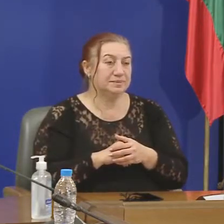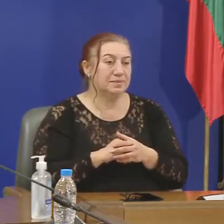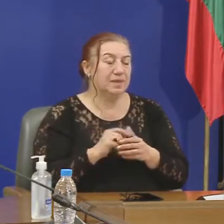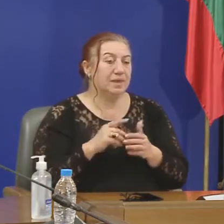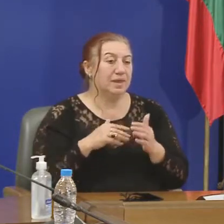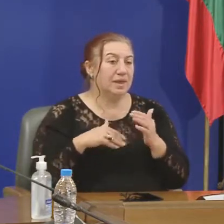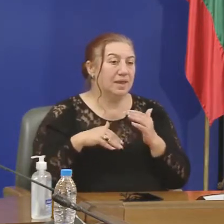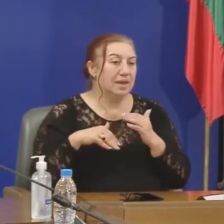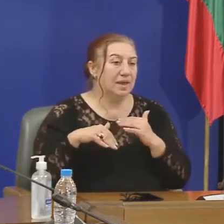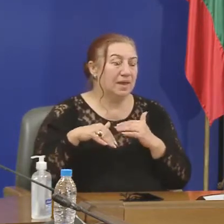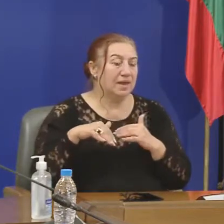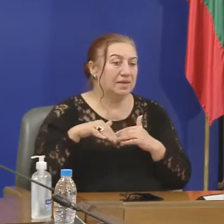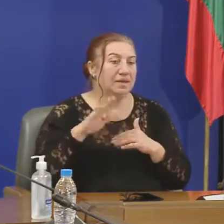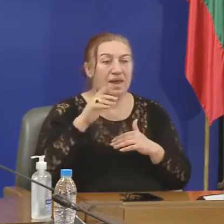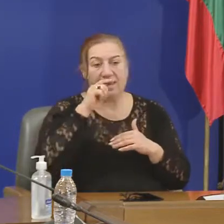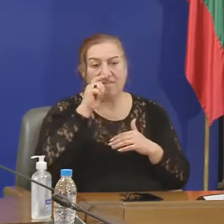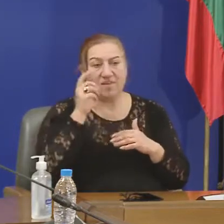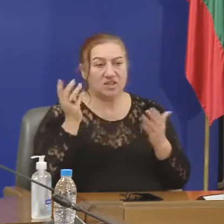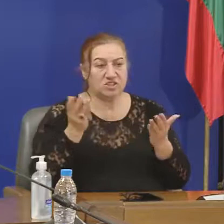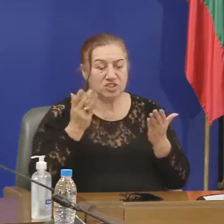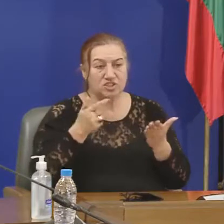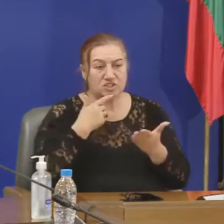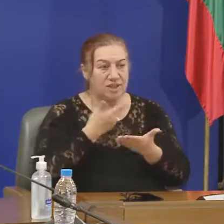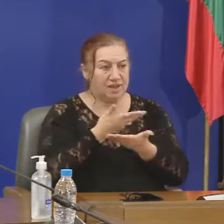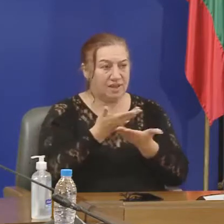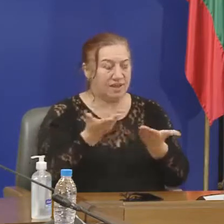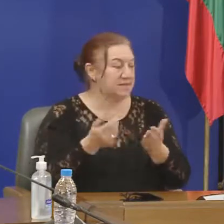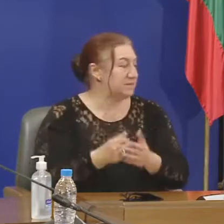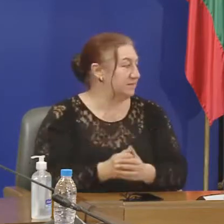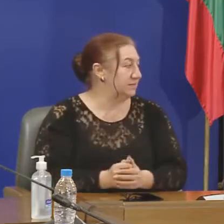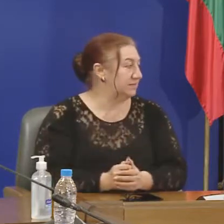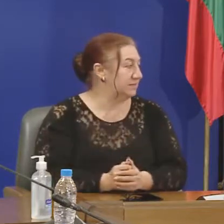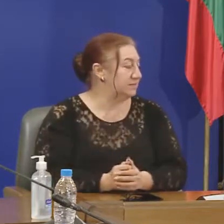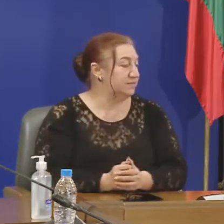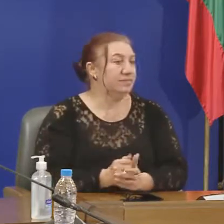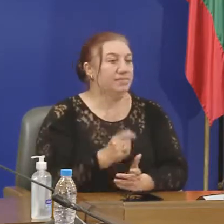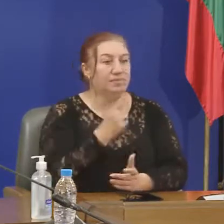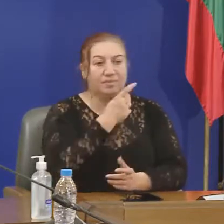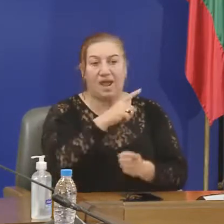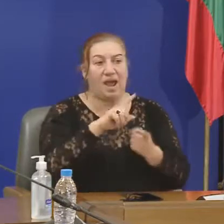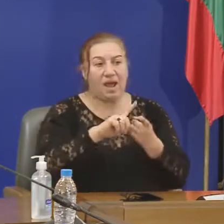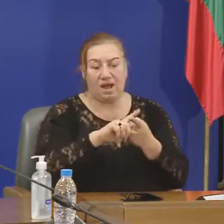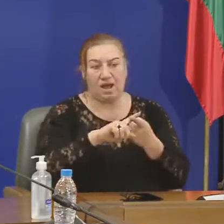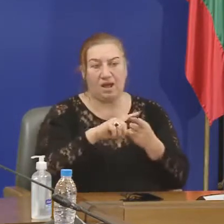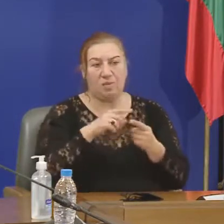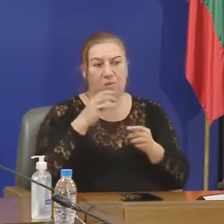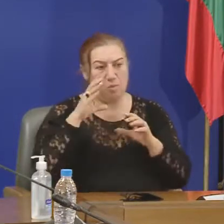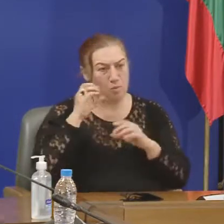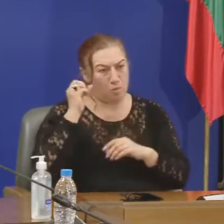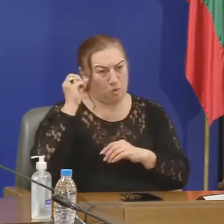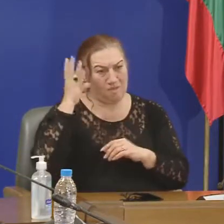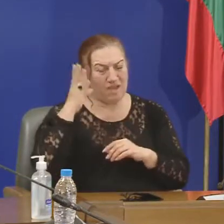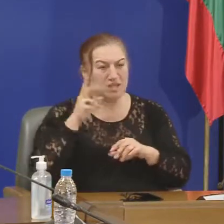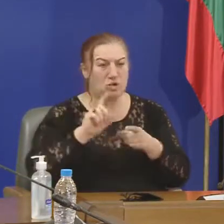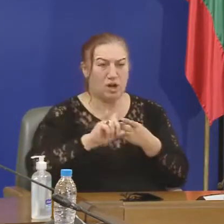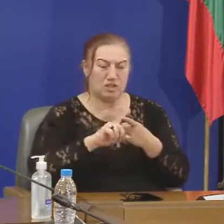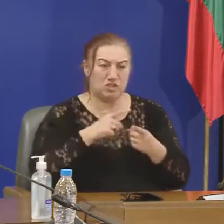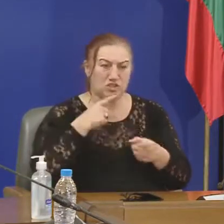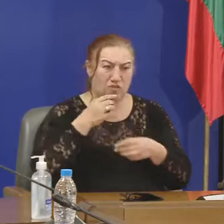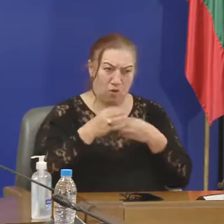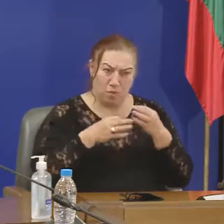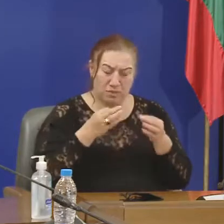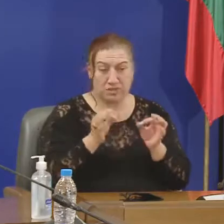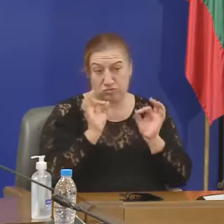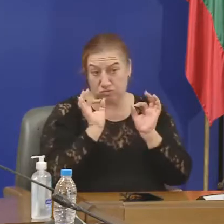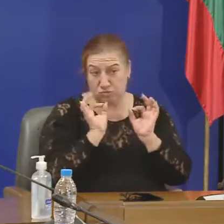Най-лесните неща ги каза доктор Кантарджиев. Убедени сме, че по линия на